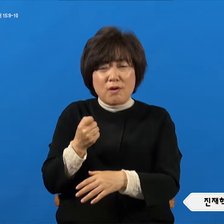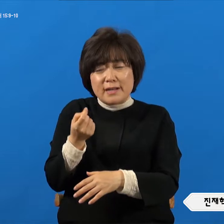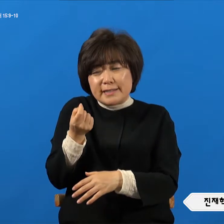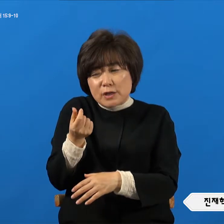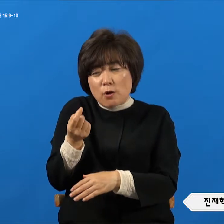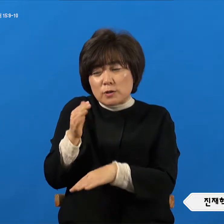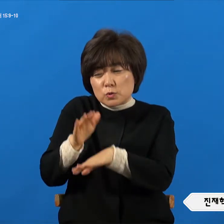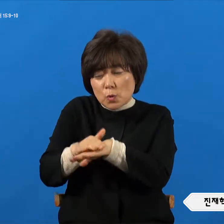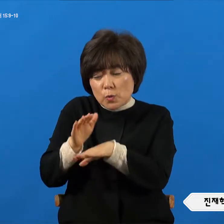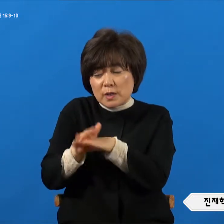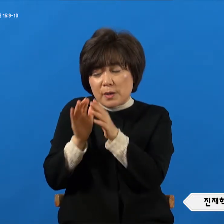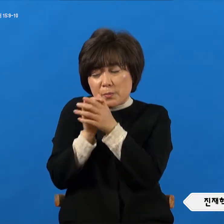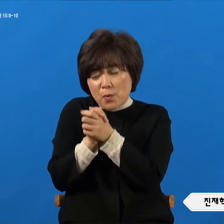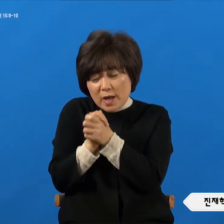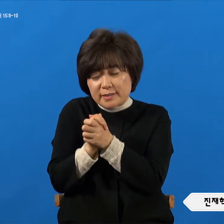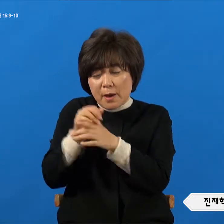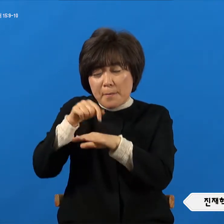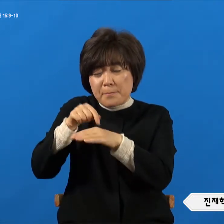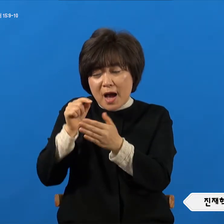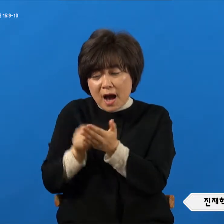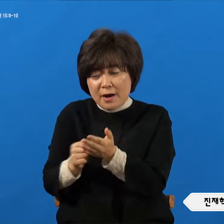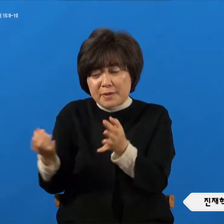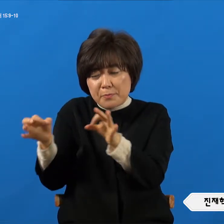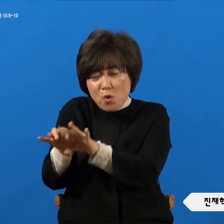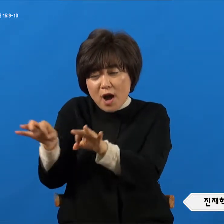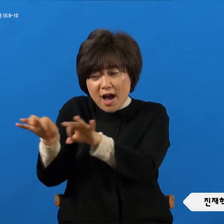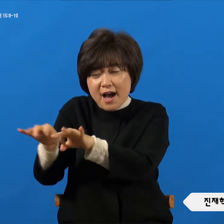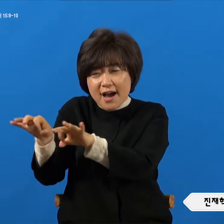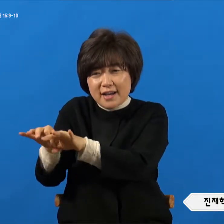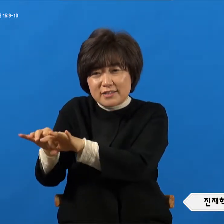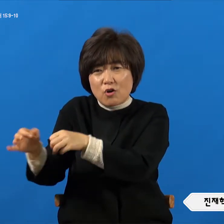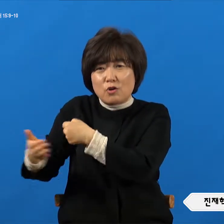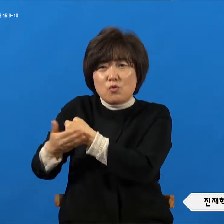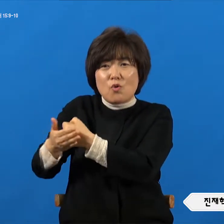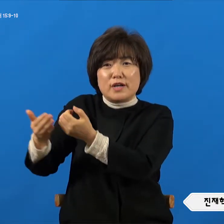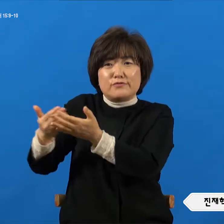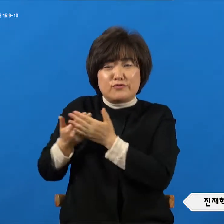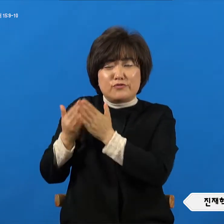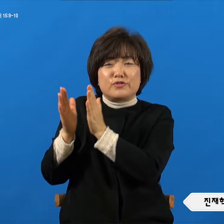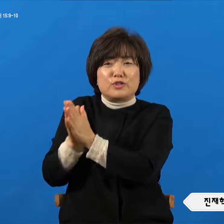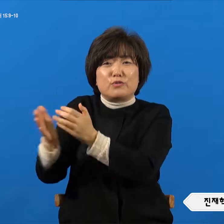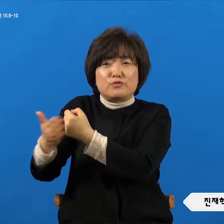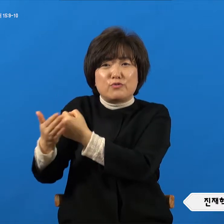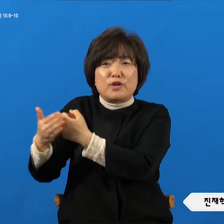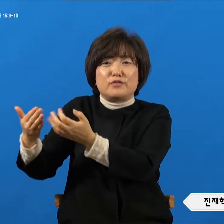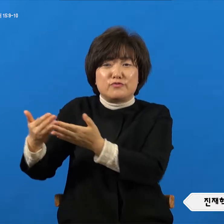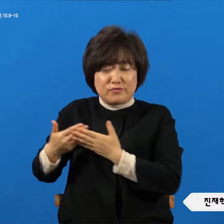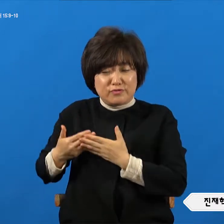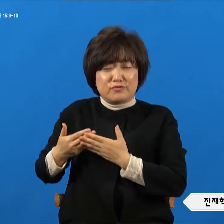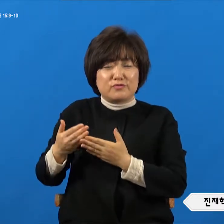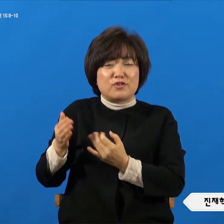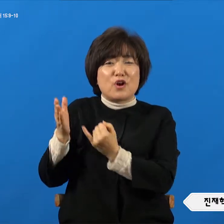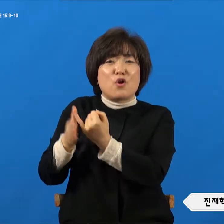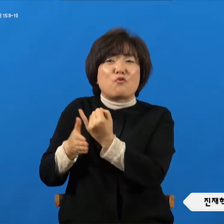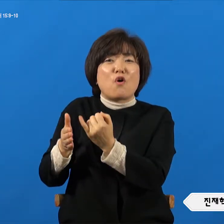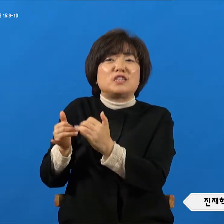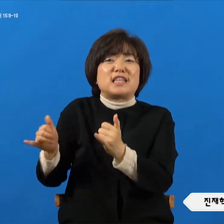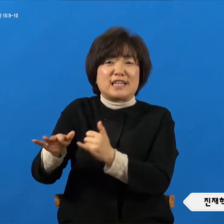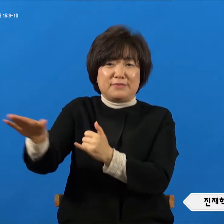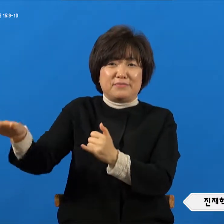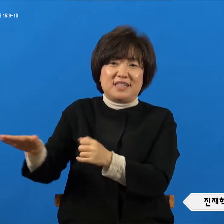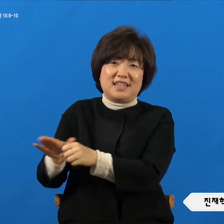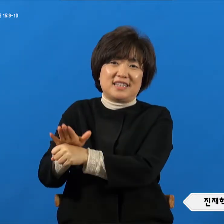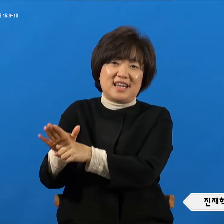적은 손을 모아 마음을 다해 도와주시고 기도하고 서포트해 주셨던 그 권사님들의